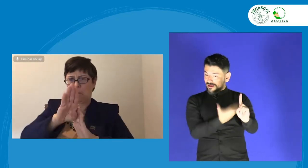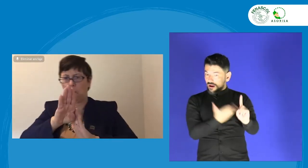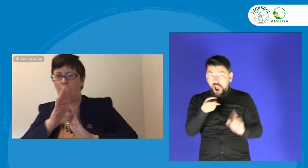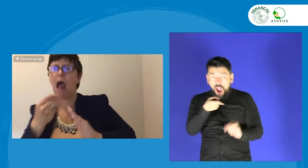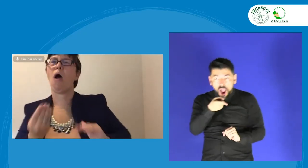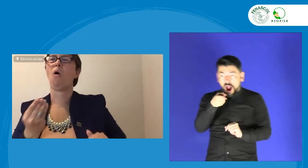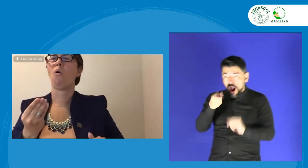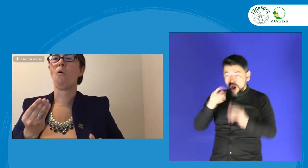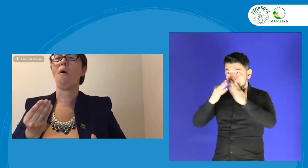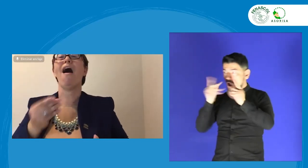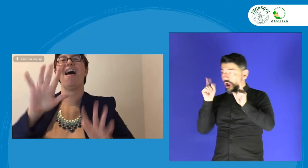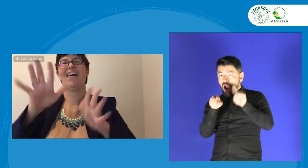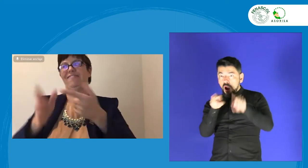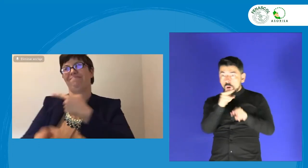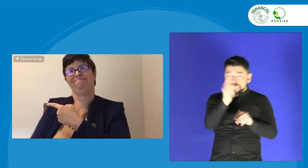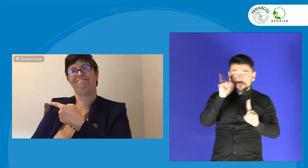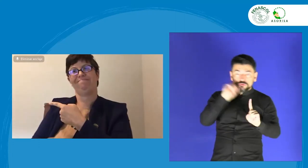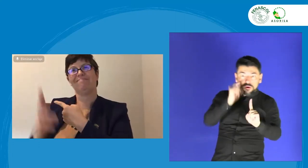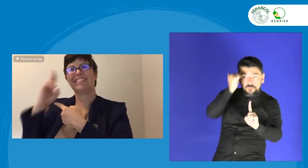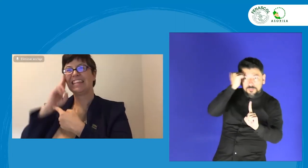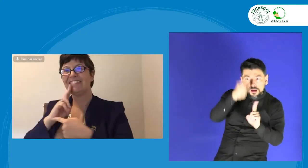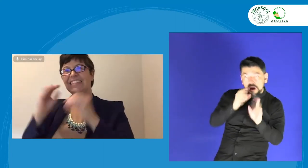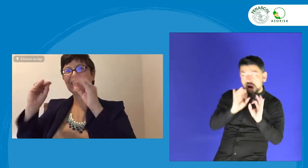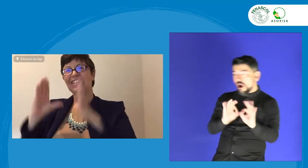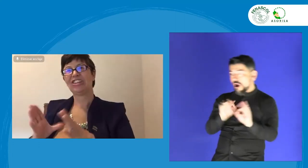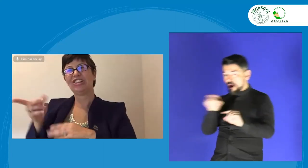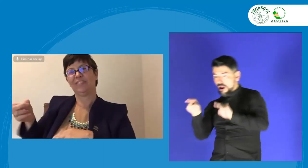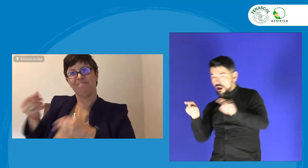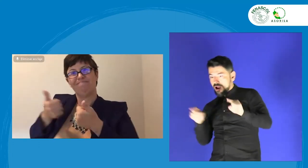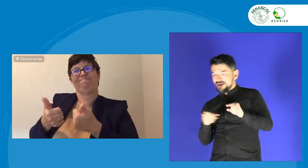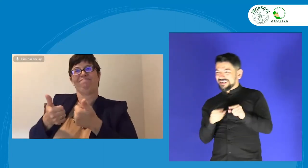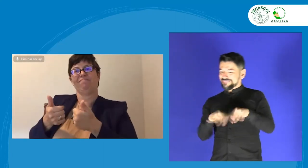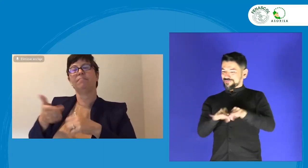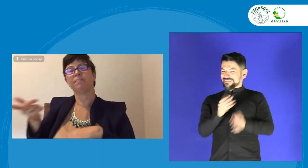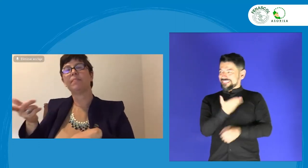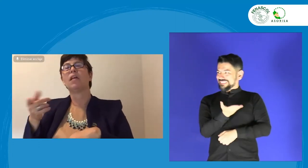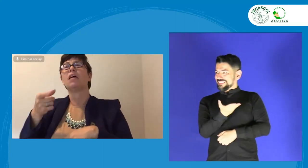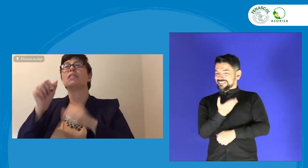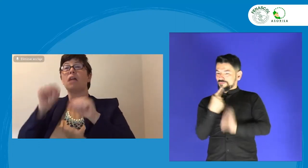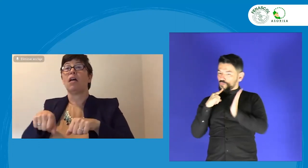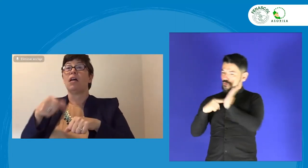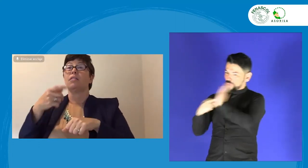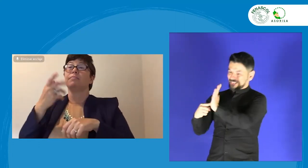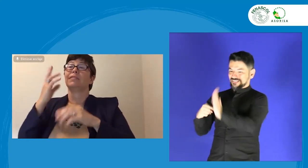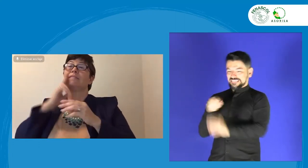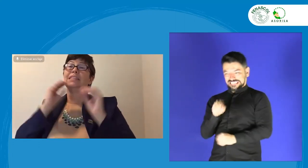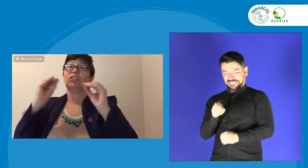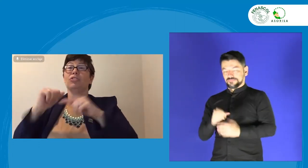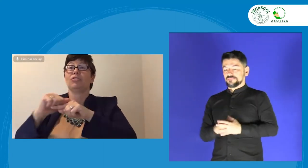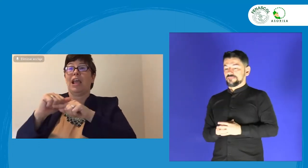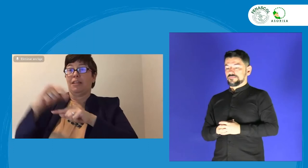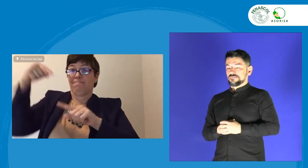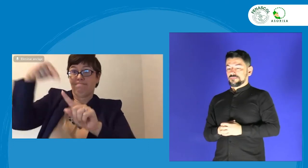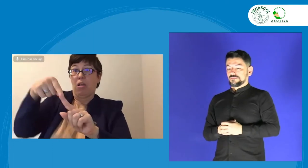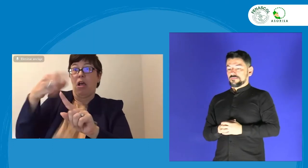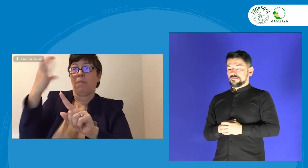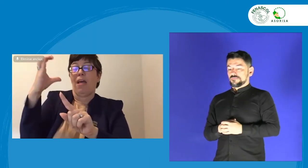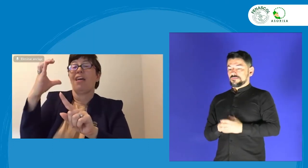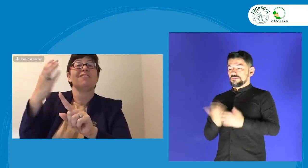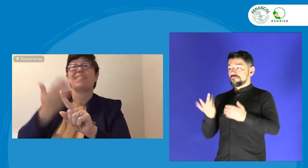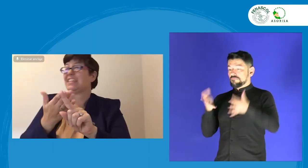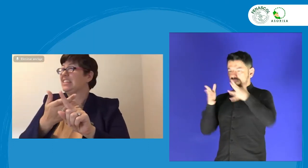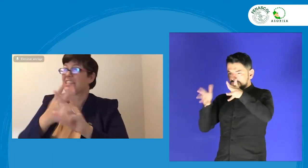este tipo de educación, y que el gobierno lo viera y dijera, pero ¿cómo? ¿Cómo lo están haciendo? Entonces, por ejemplo, la persona que participaba